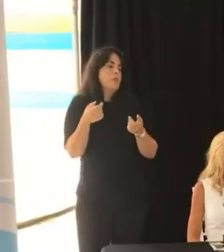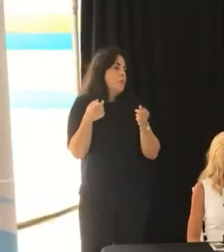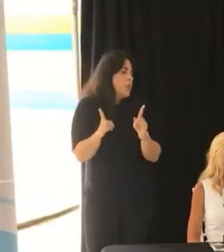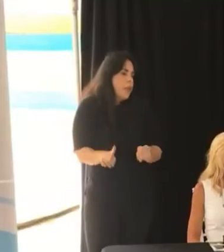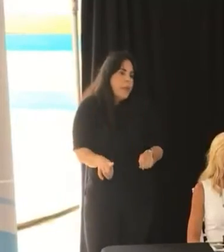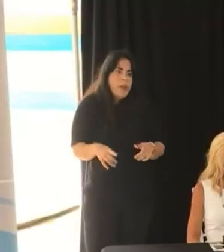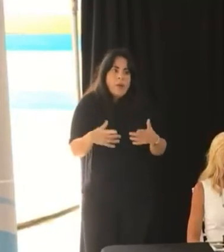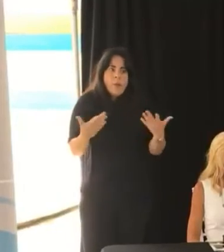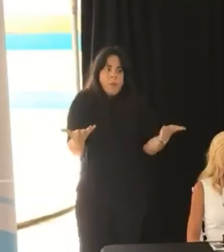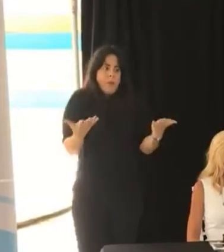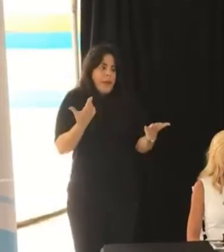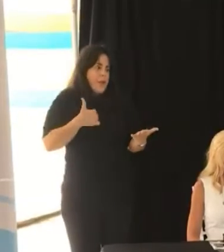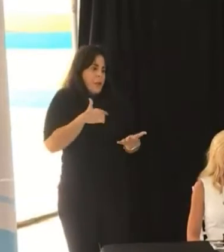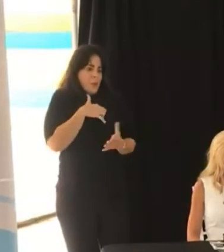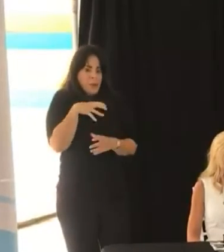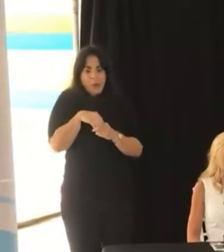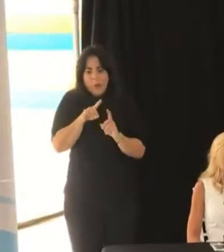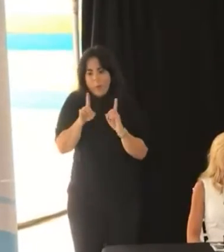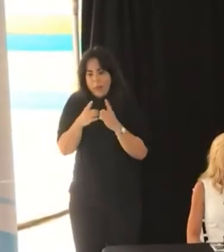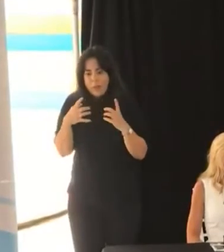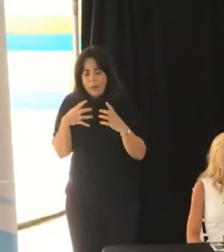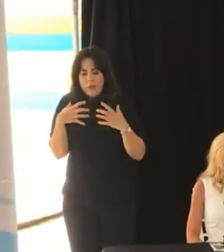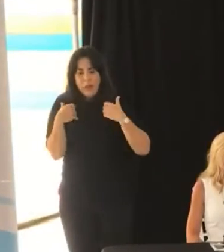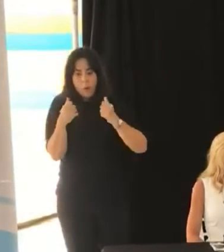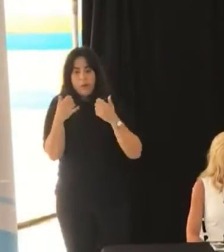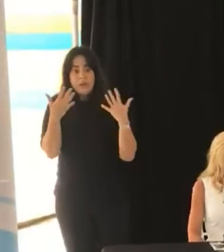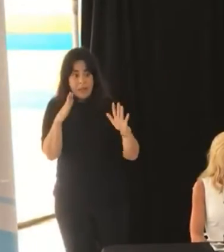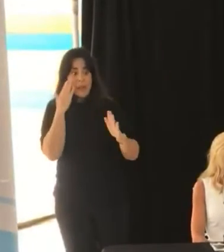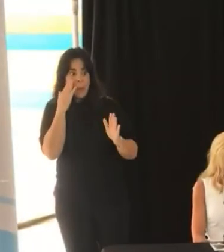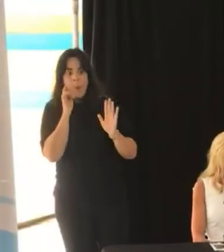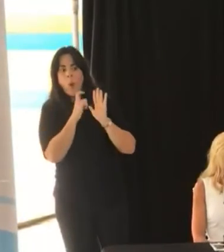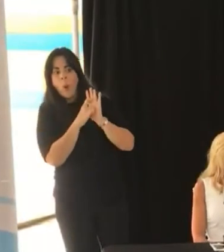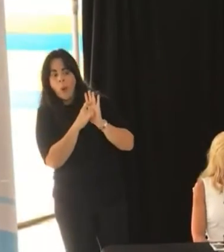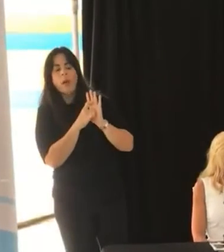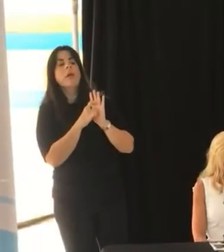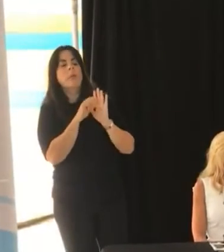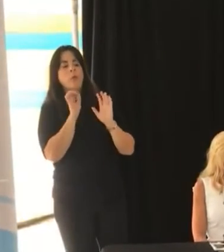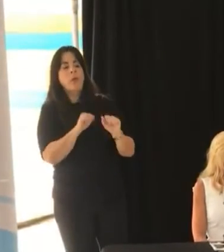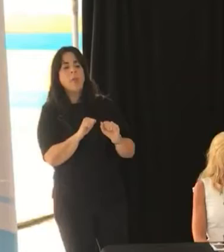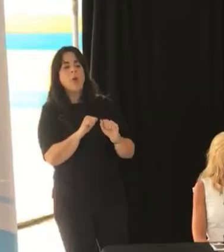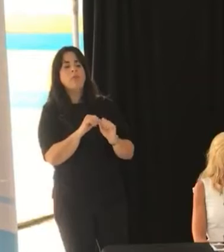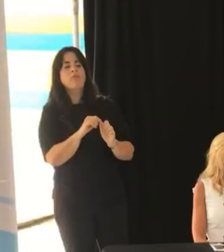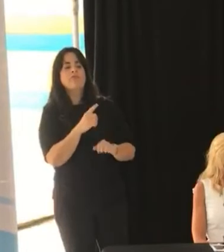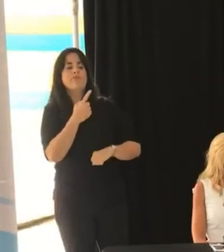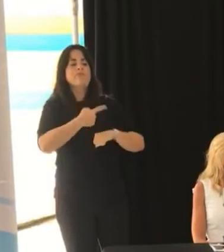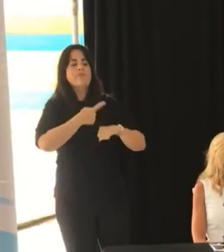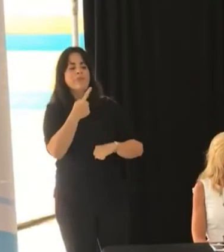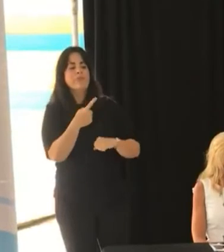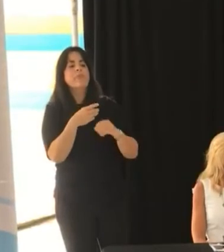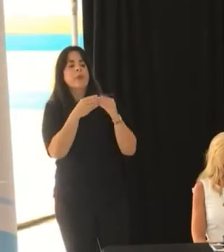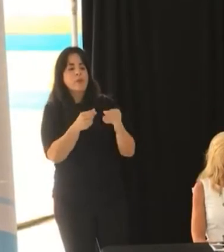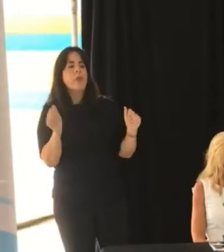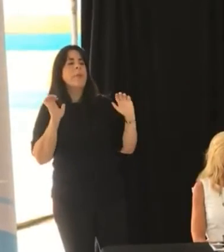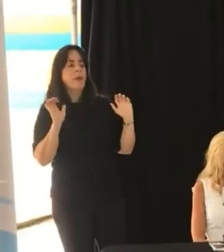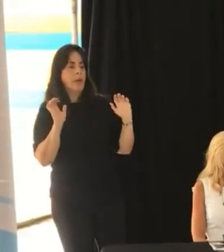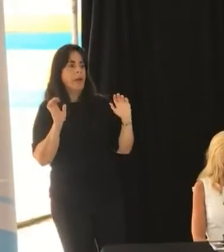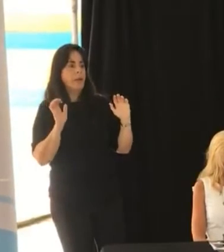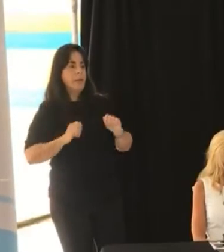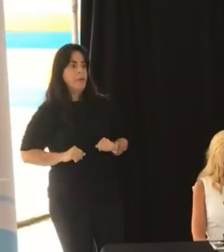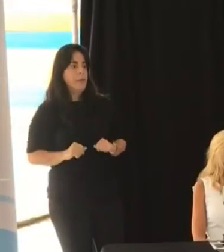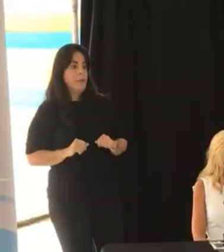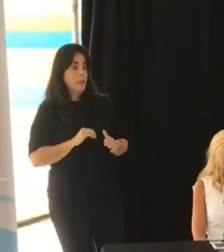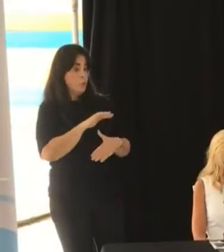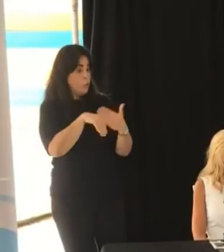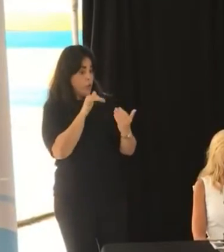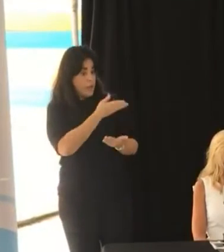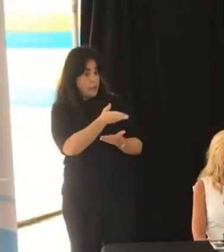¿verdad?, que nosotros en el Departamento de Salud identificamos y que pudimos atajar y corregir a tiempo. Y todas